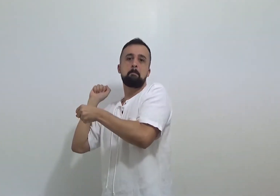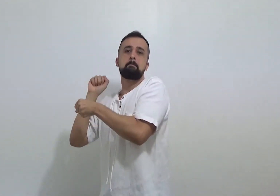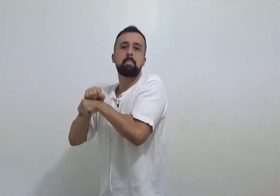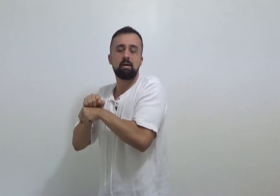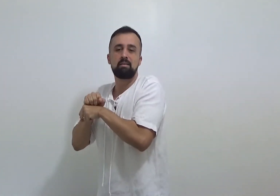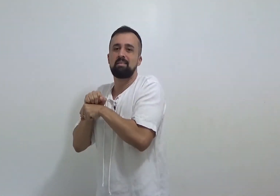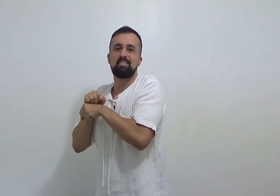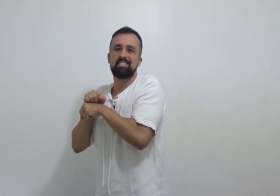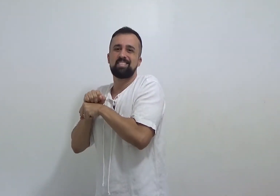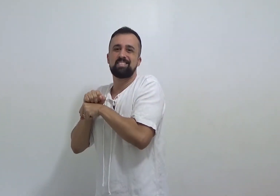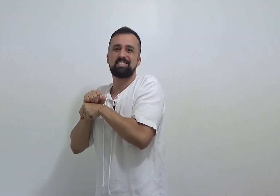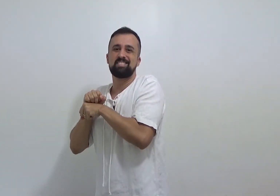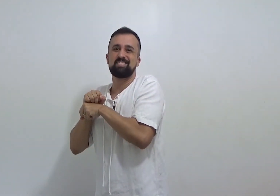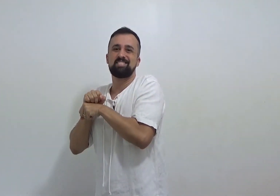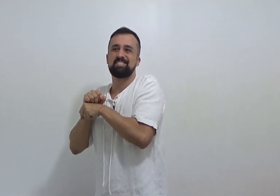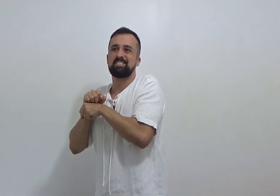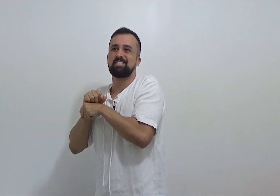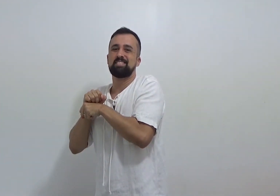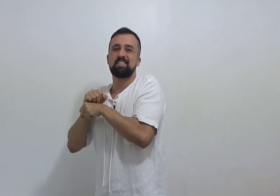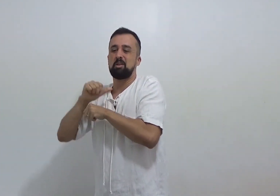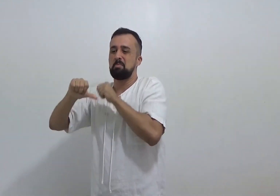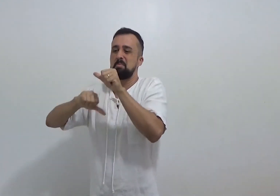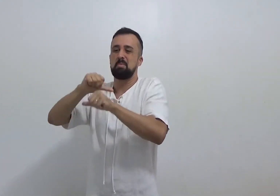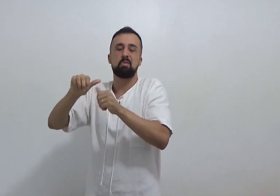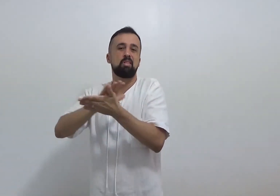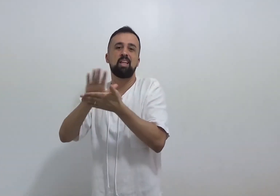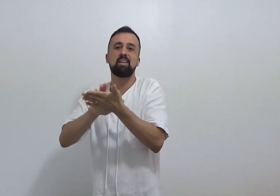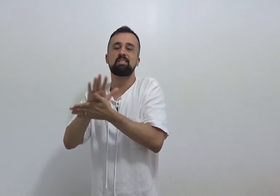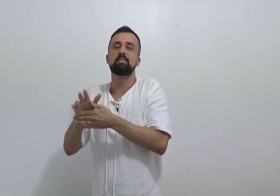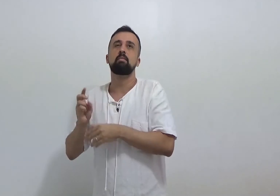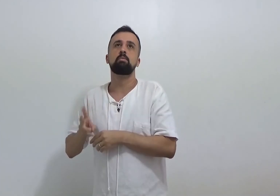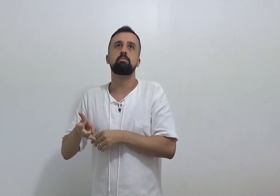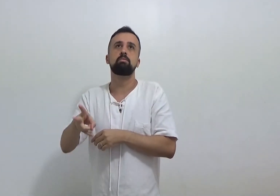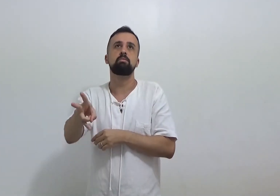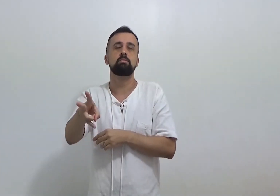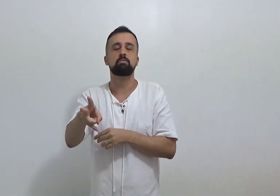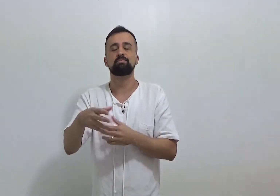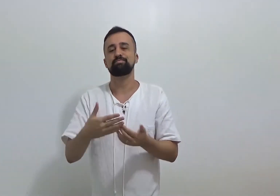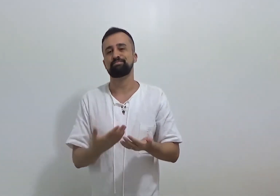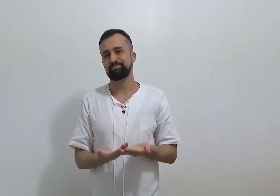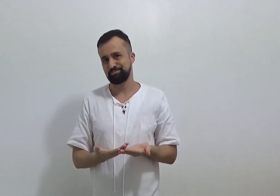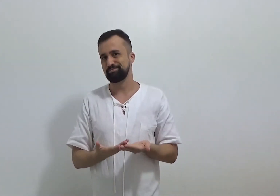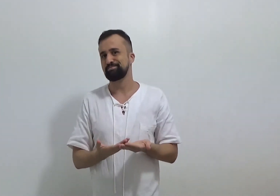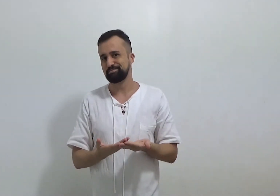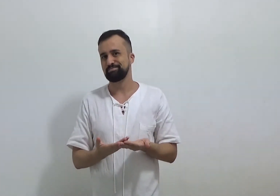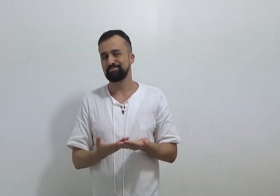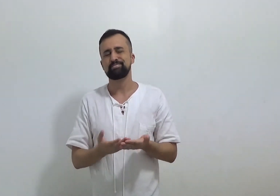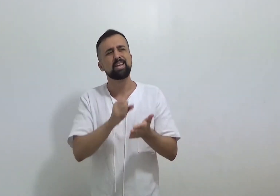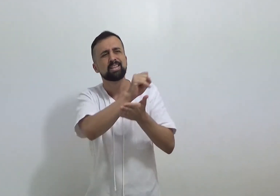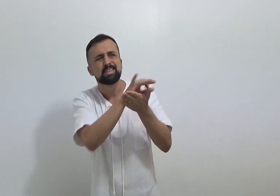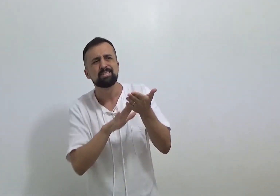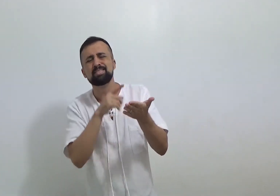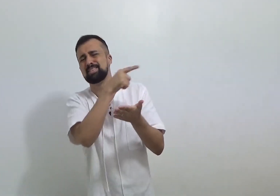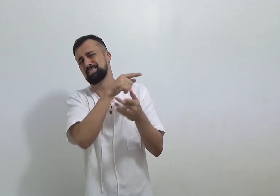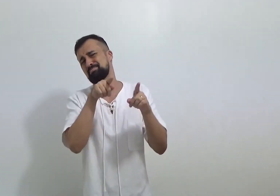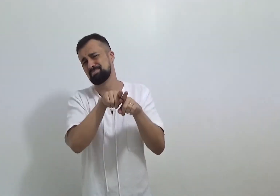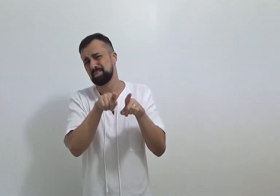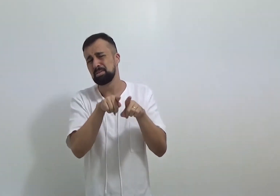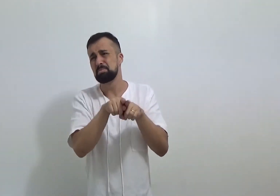culturas, parece que congelados no tempo e no espaço lá no ano de 1500.